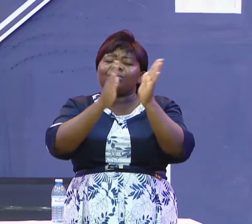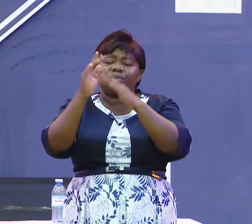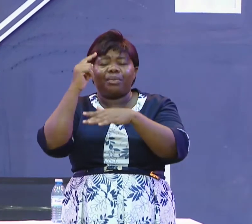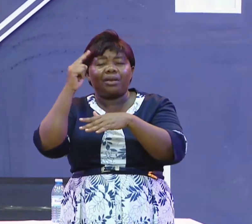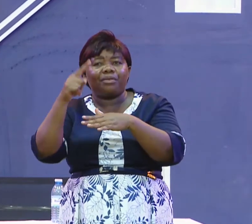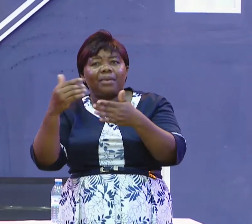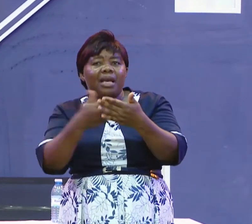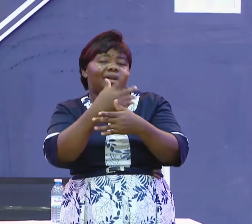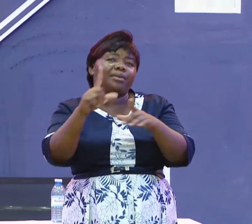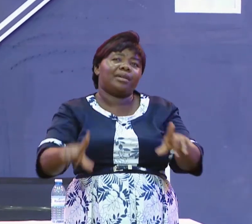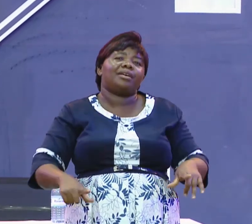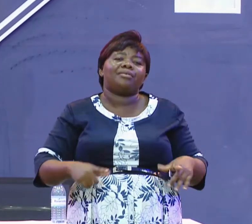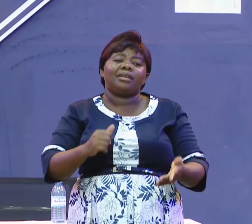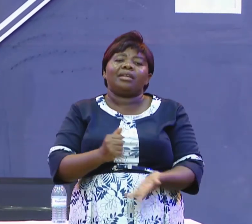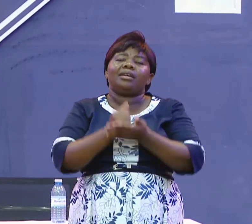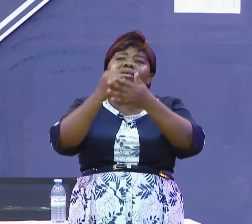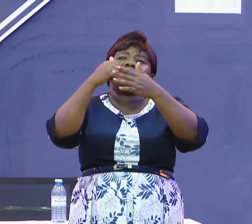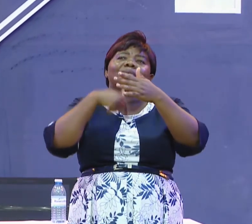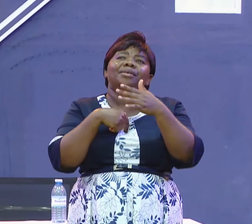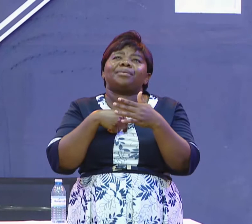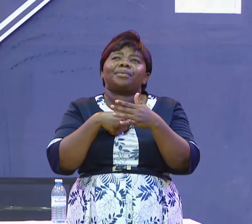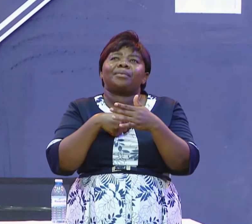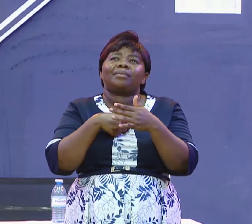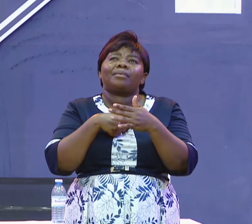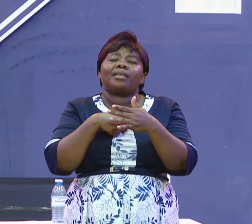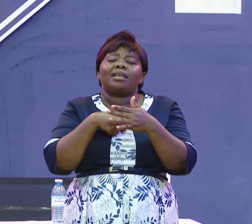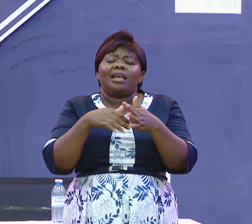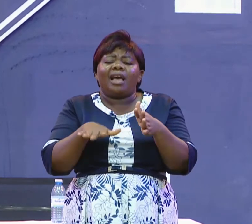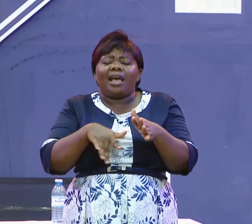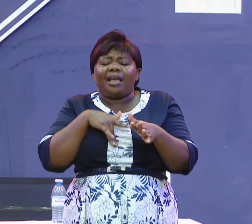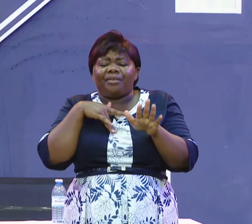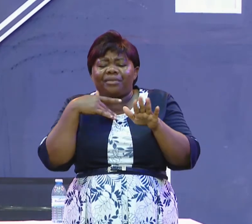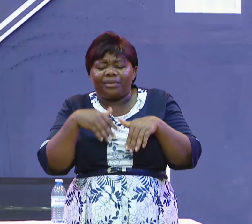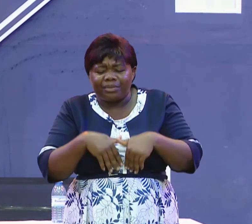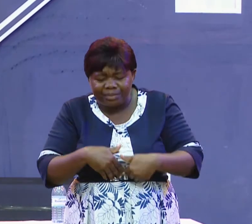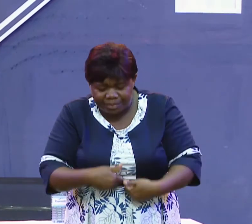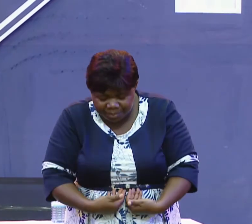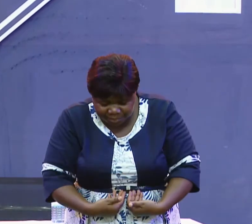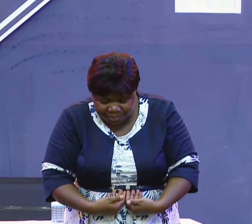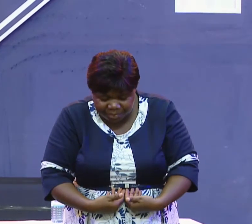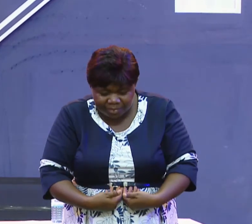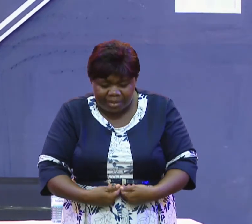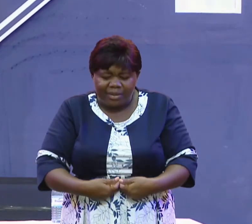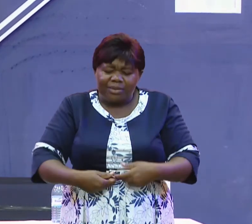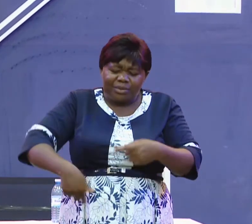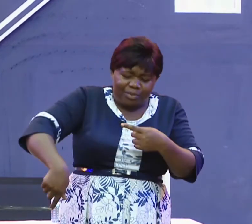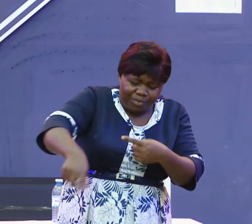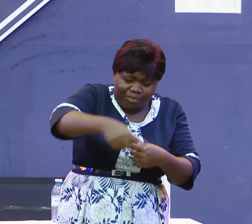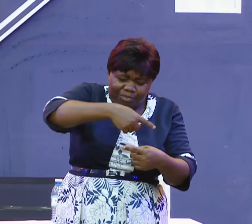tekera. Nyamba. Nyamba. Pulira nkoye. Pulira nkoye.